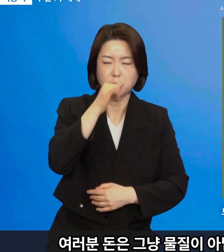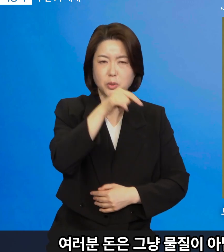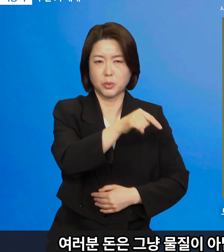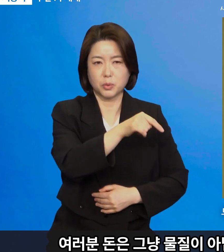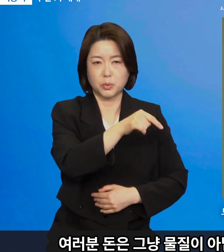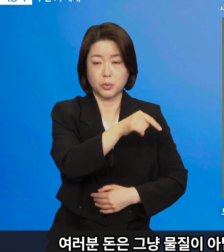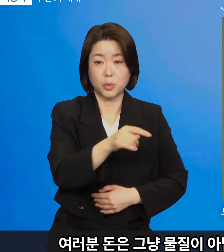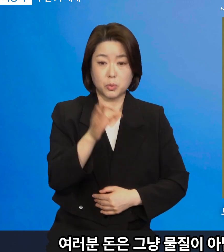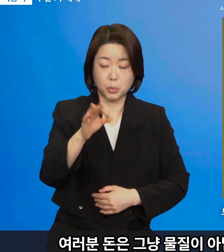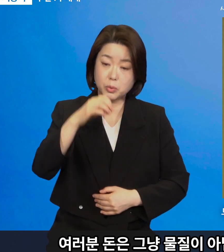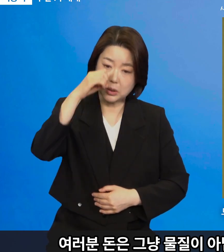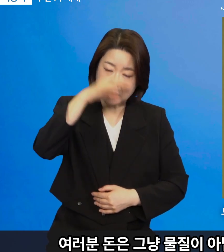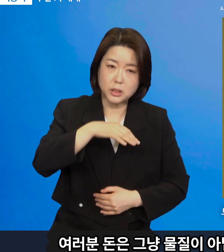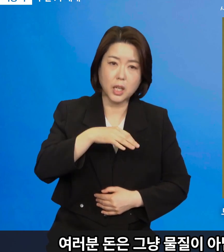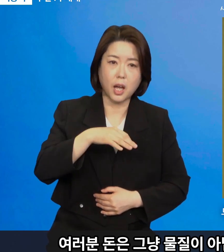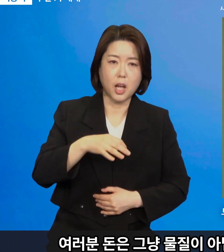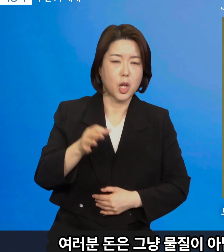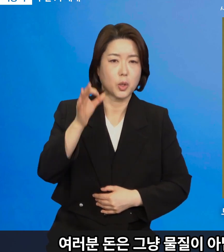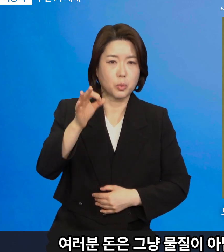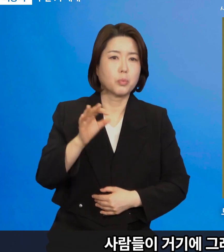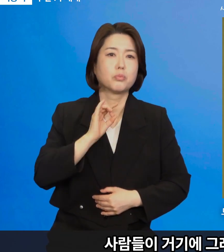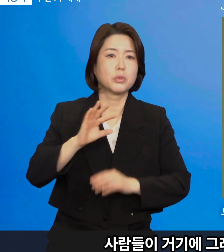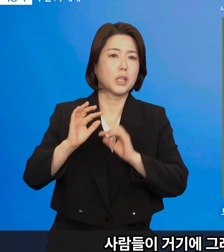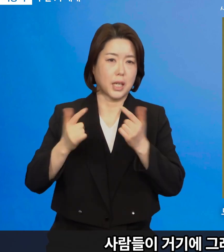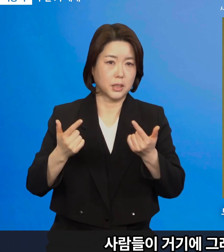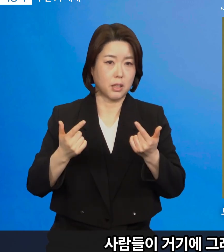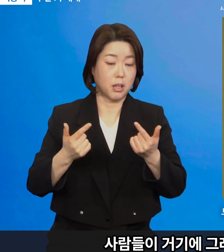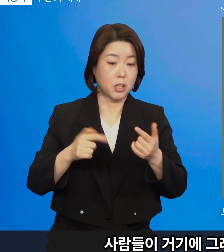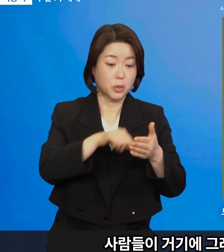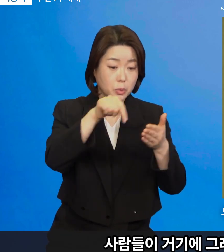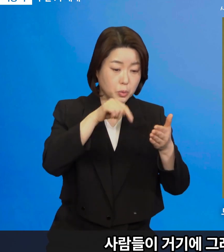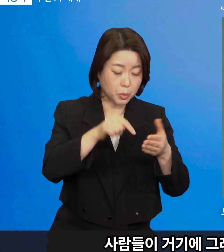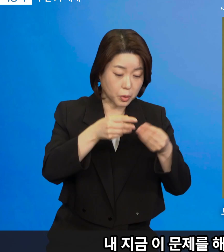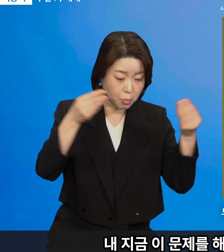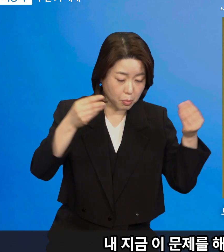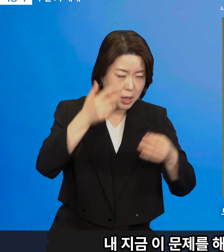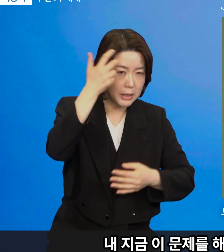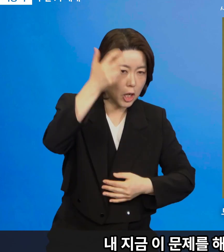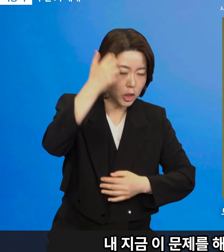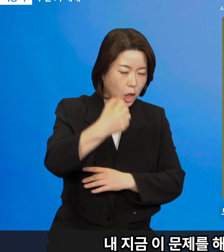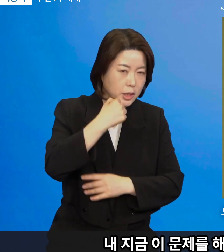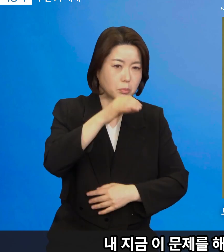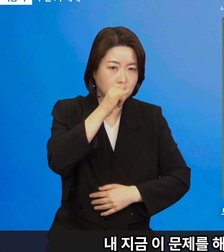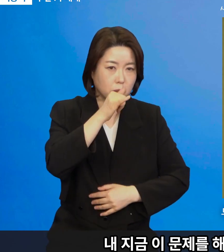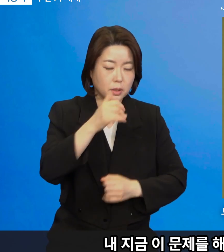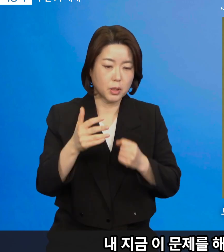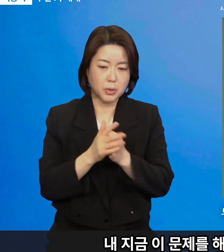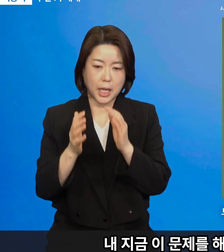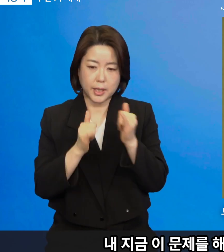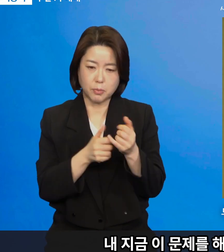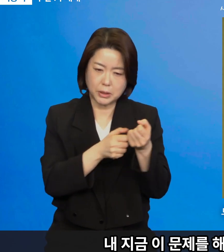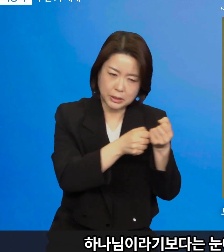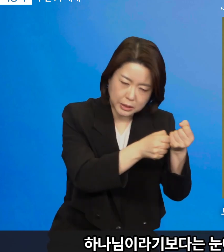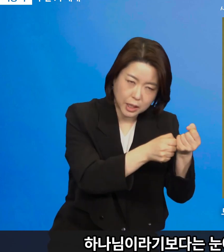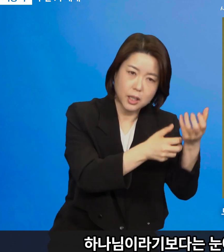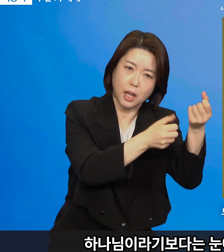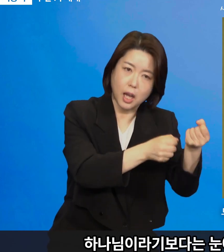물질이 아닙니다. 영적인 힘이 있습니다. 사람들이 거기에 그래서 의지하는 거예요. 아, 내 지금 이 문제를 해결해 줄 수 있는